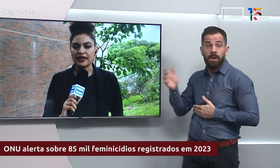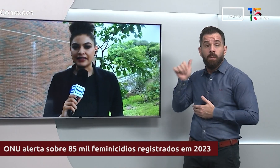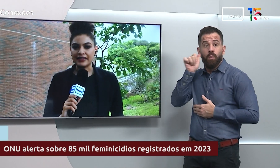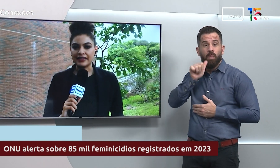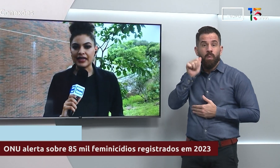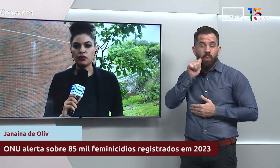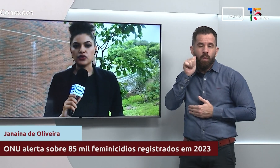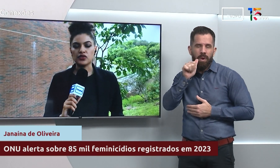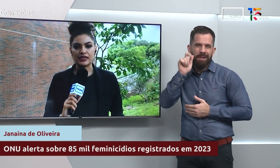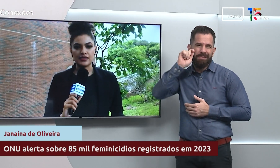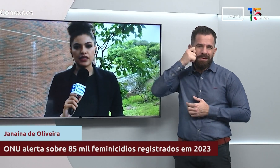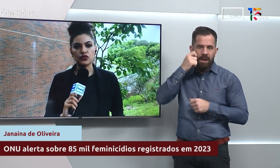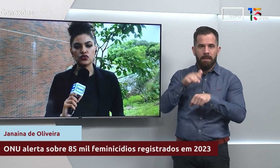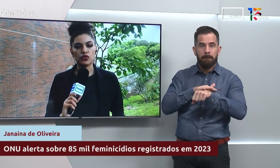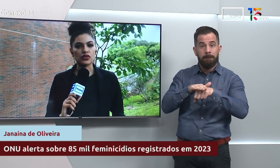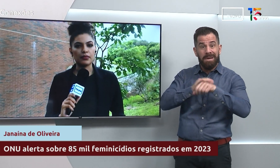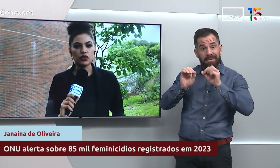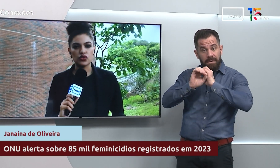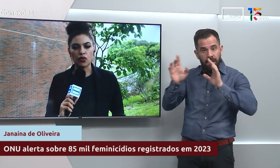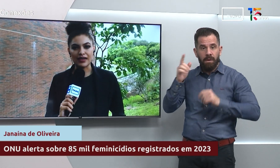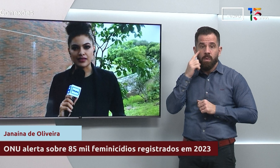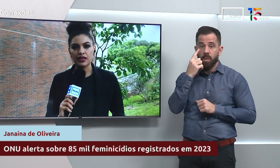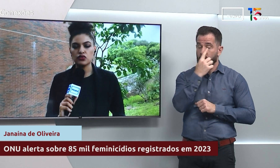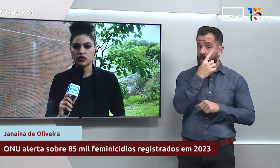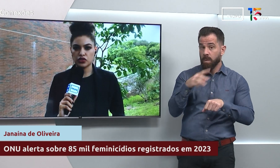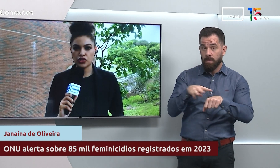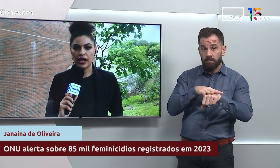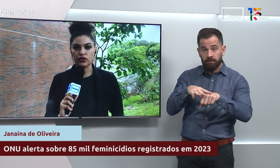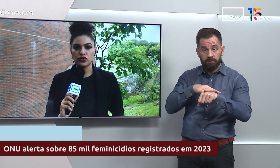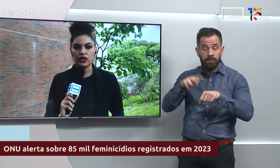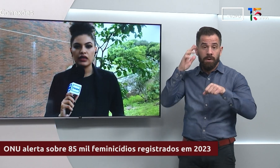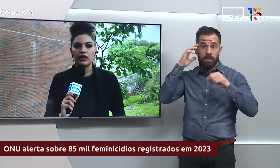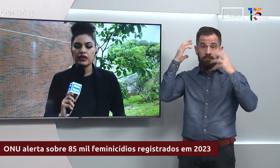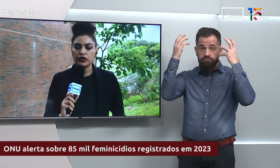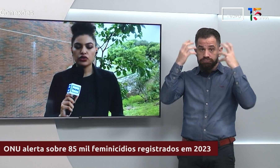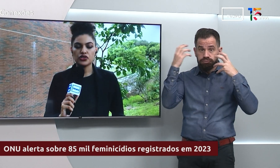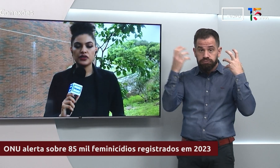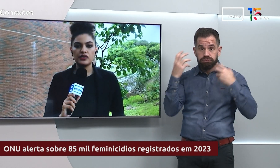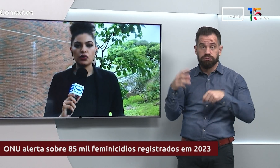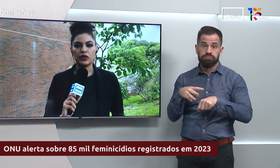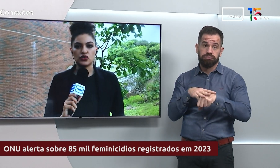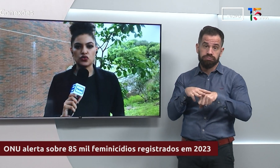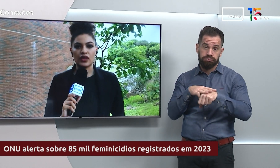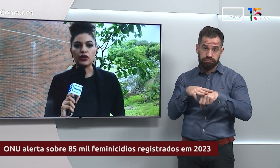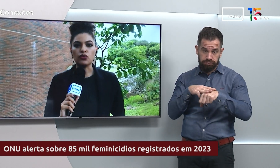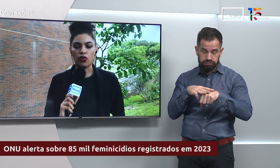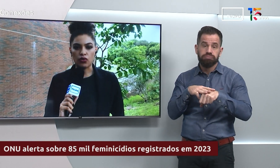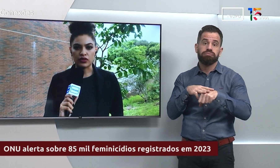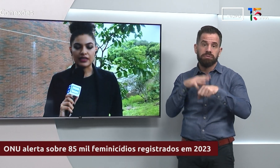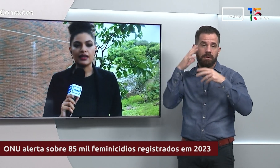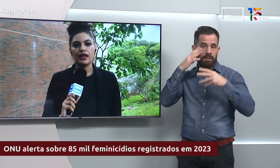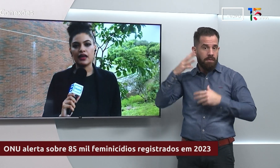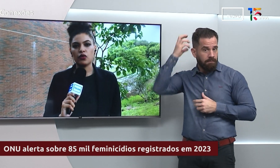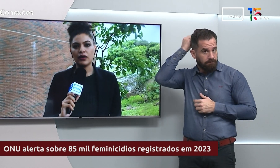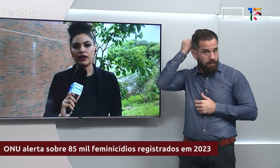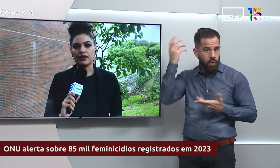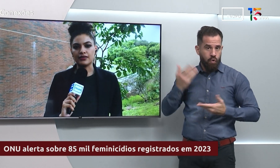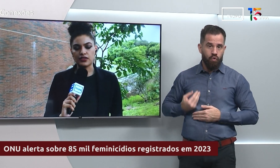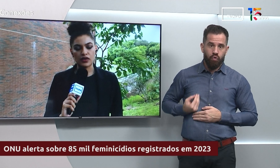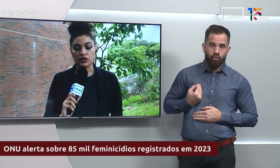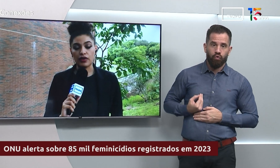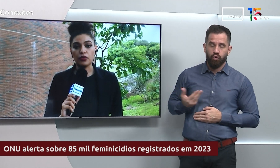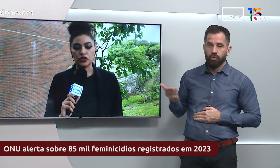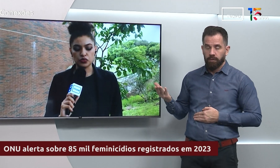de pele clara, tenho olhos castanhos, meus cabelos são castanhos, cacheados, e hoje estão presos em um coque. É